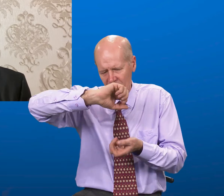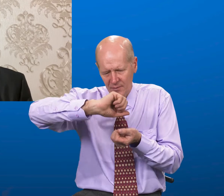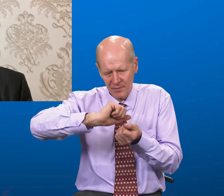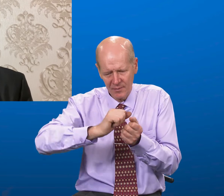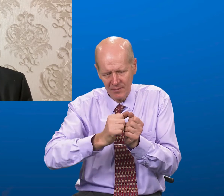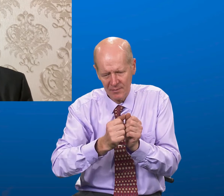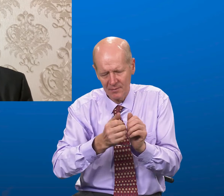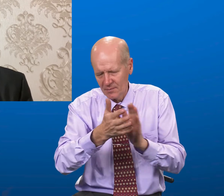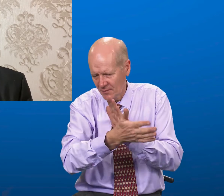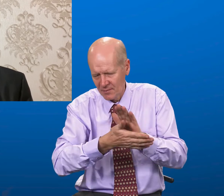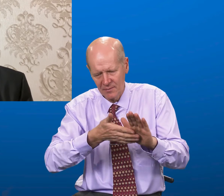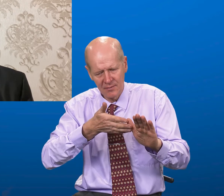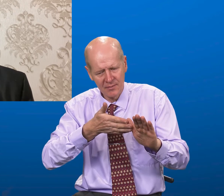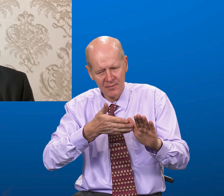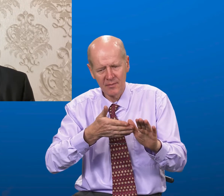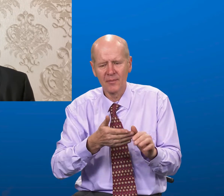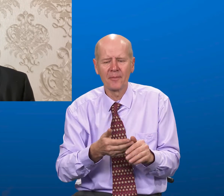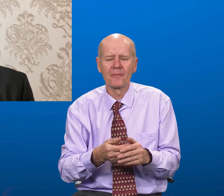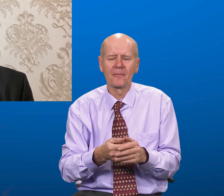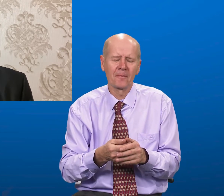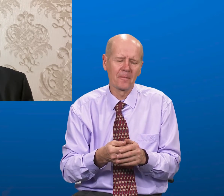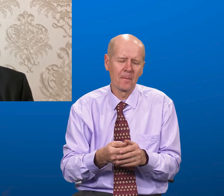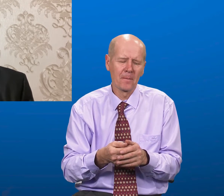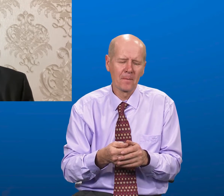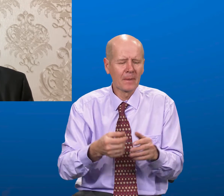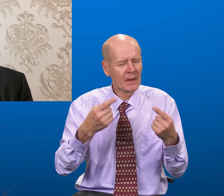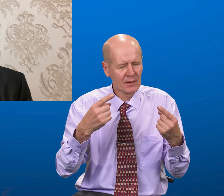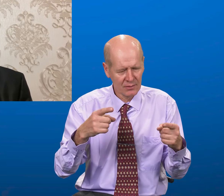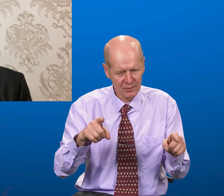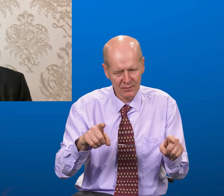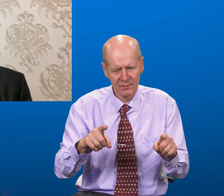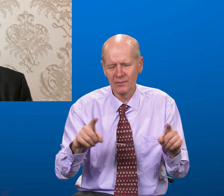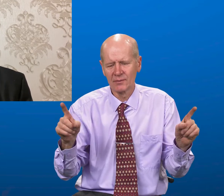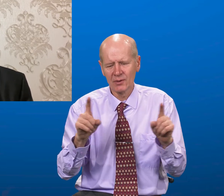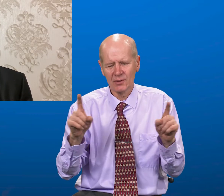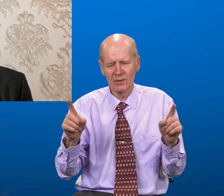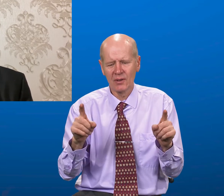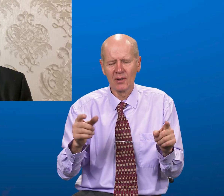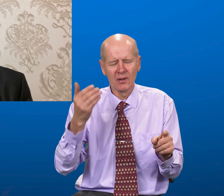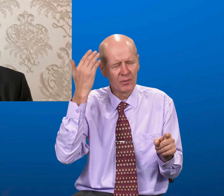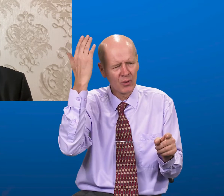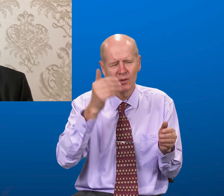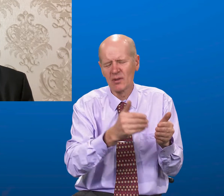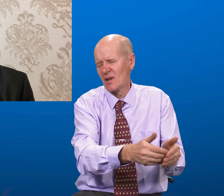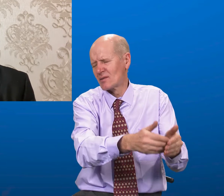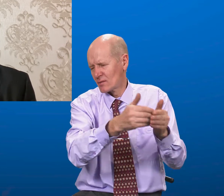сын мой на реакцию собаки, которая начала лаять,